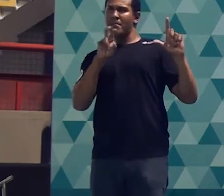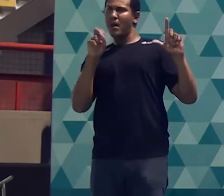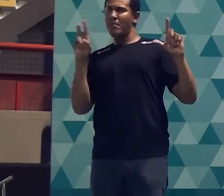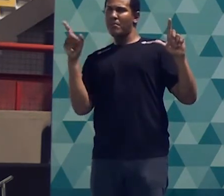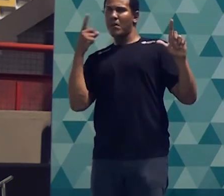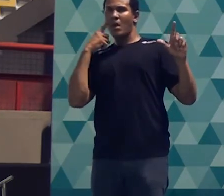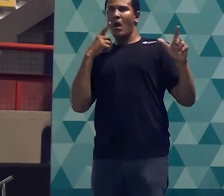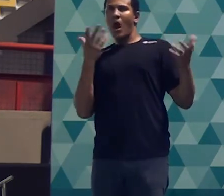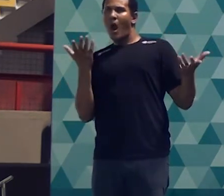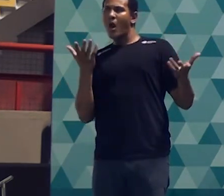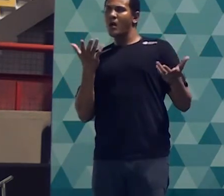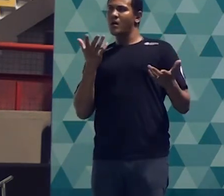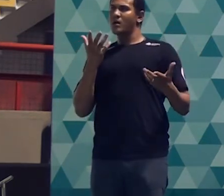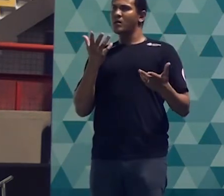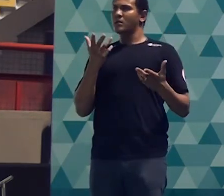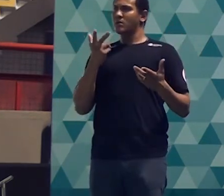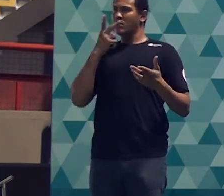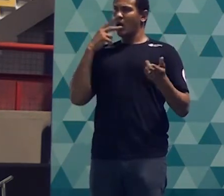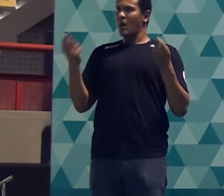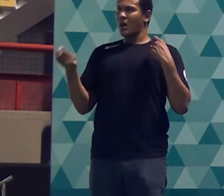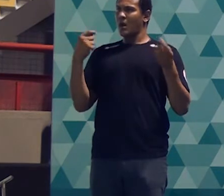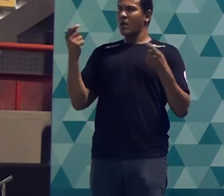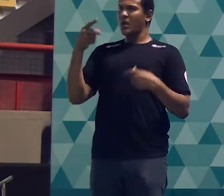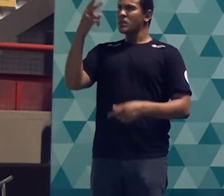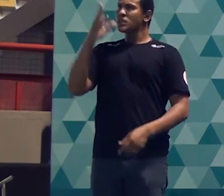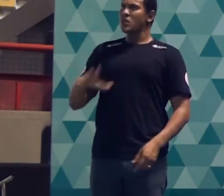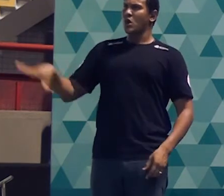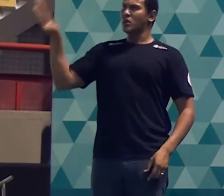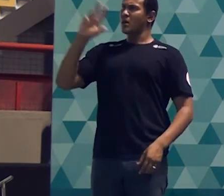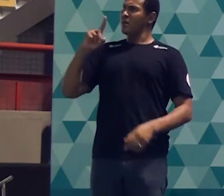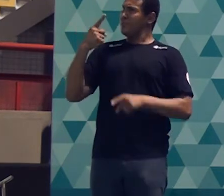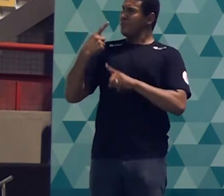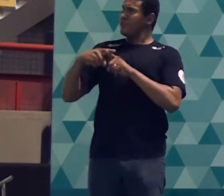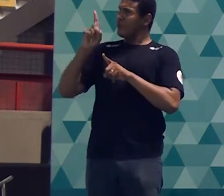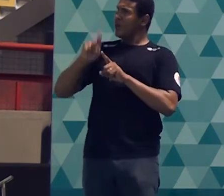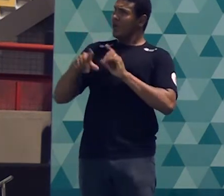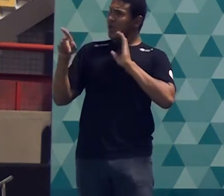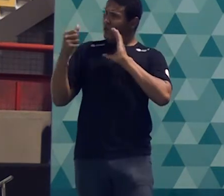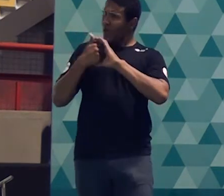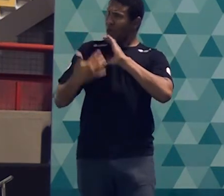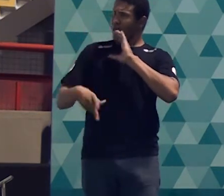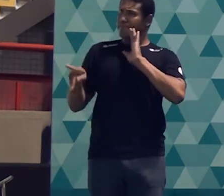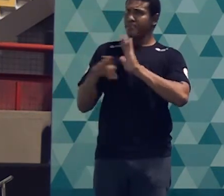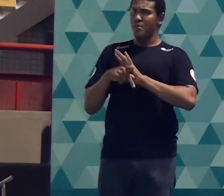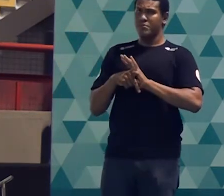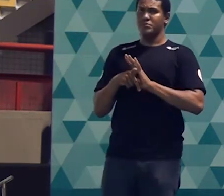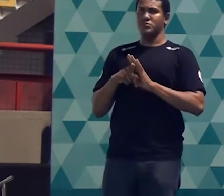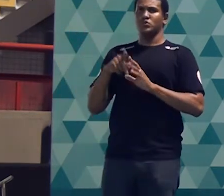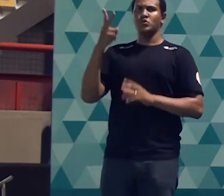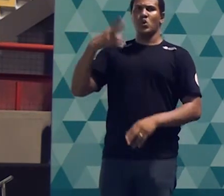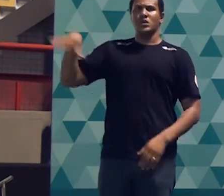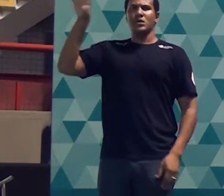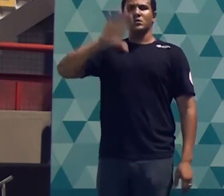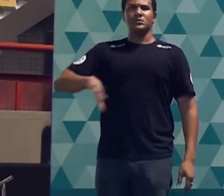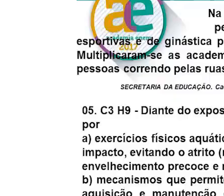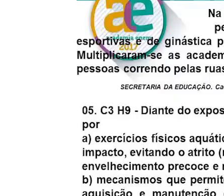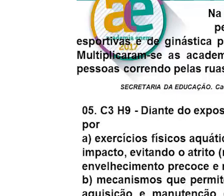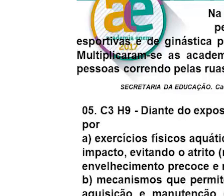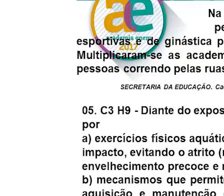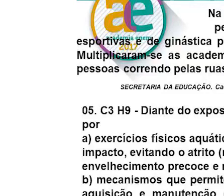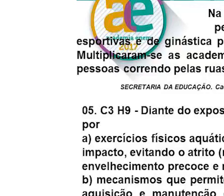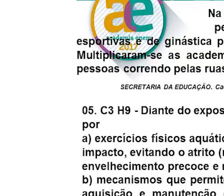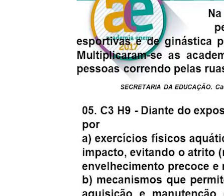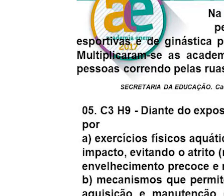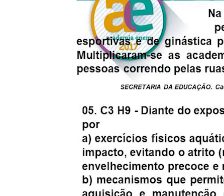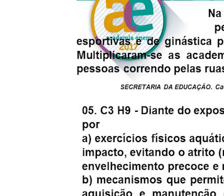com o São João do Nordeste. Isso é a cara da gente, é a cultura da gente, é uma característica da gente. Na